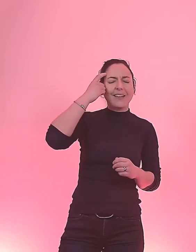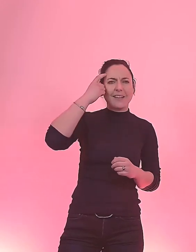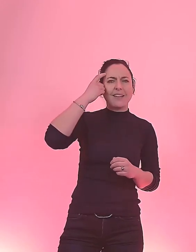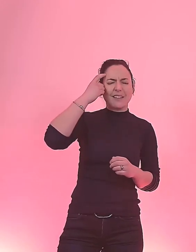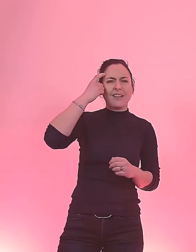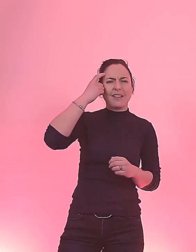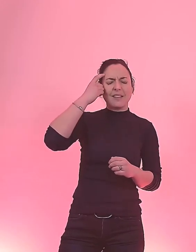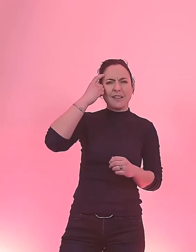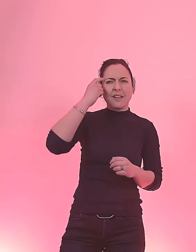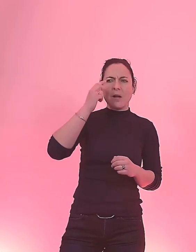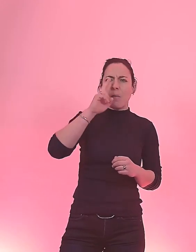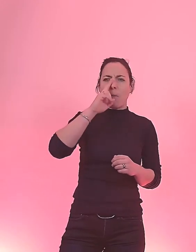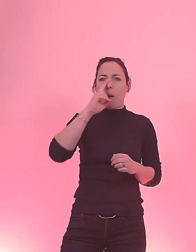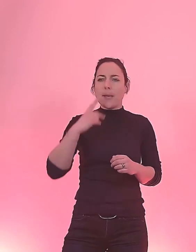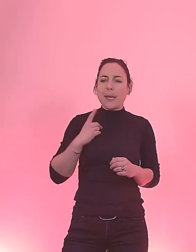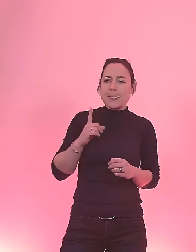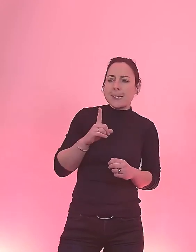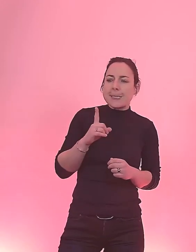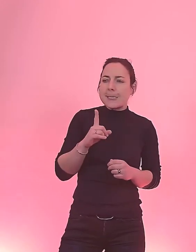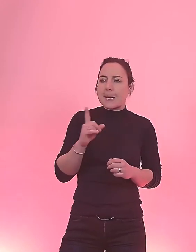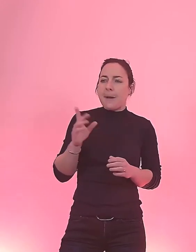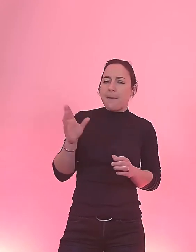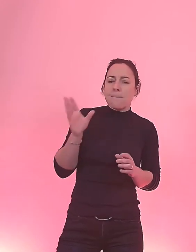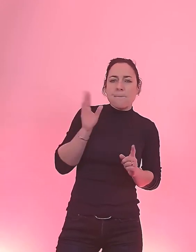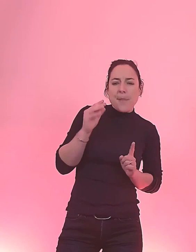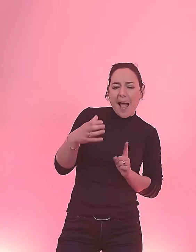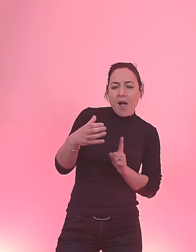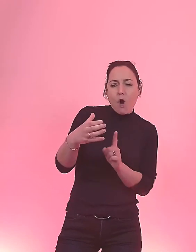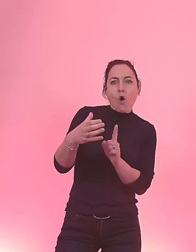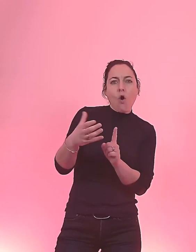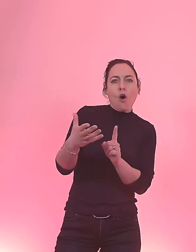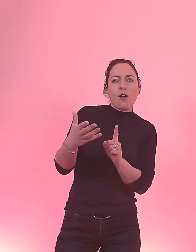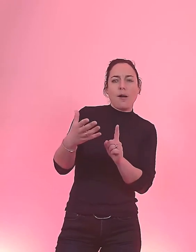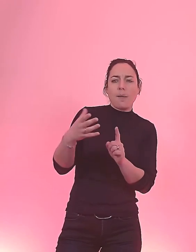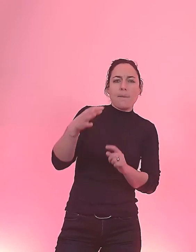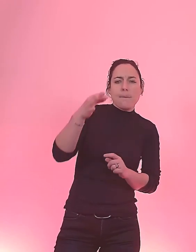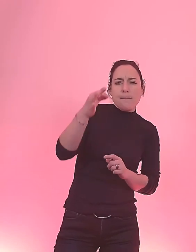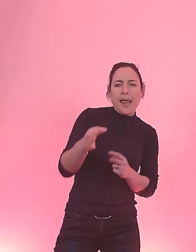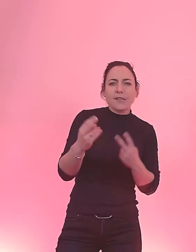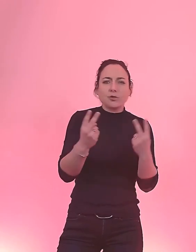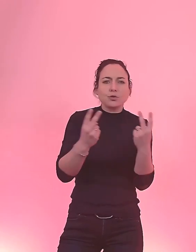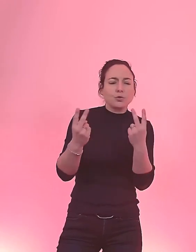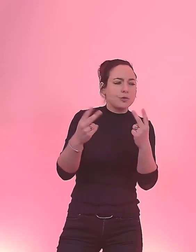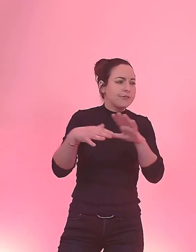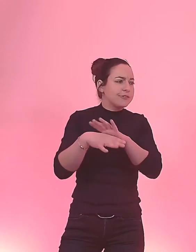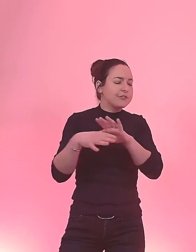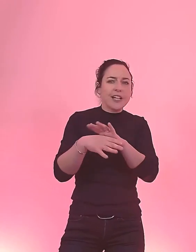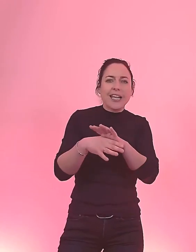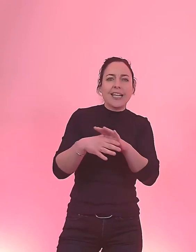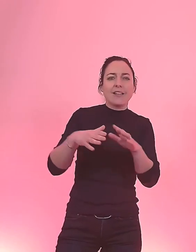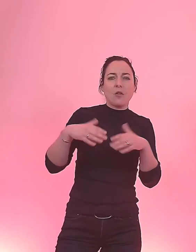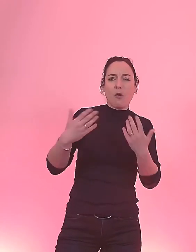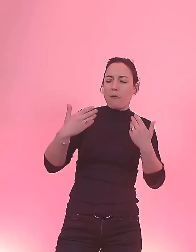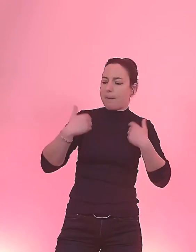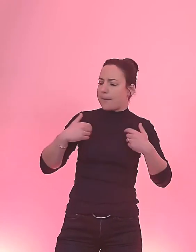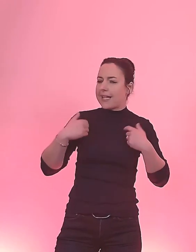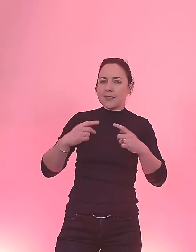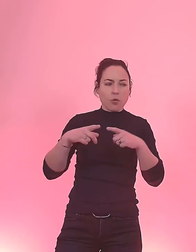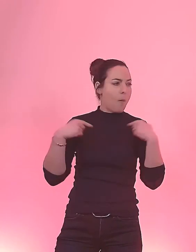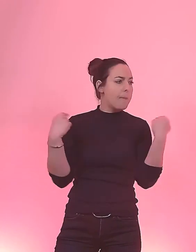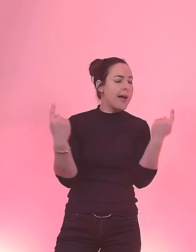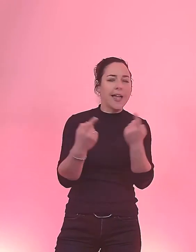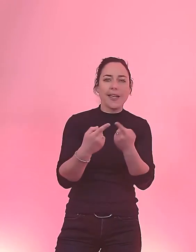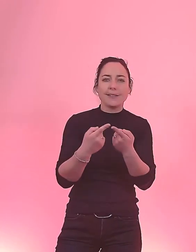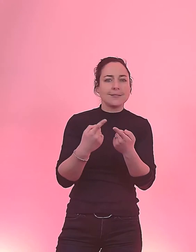je probeert er bij te horen dat je alles aan doet om een een plekje te veroveren tussen je vrienden of tussen de mensen om je heen en dat je